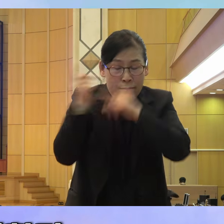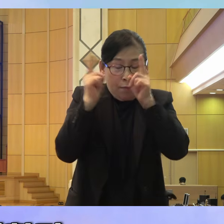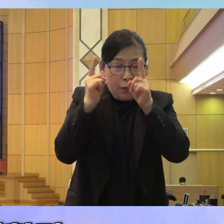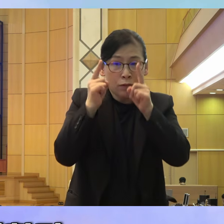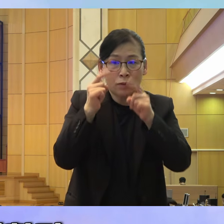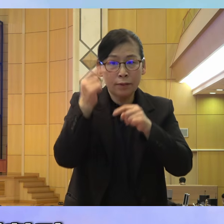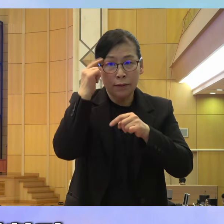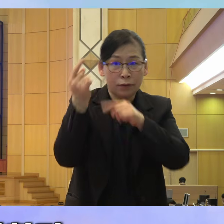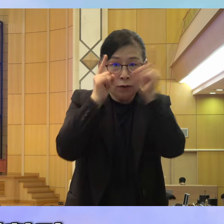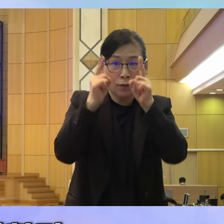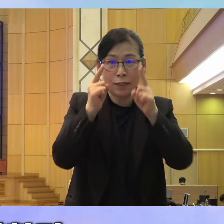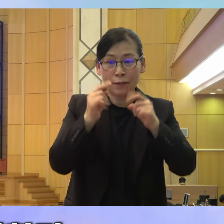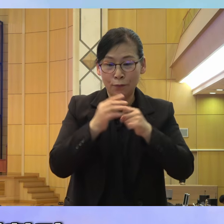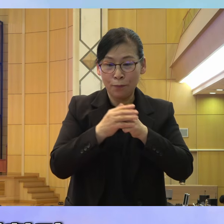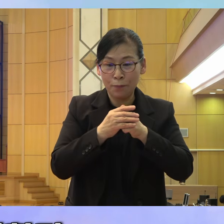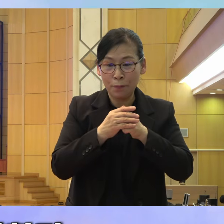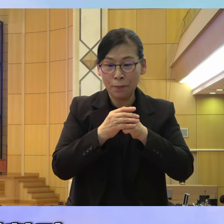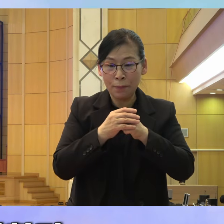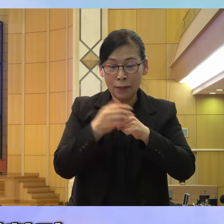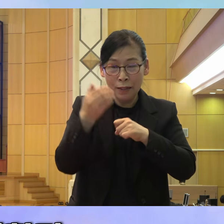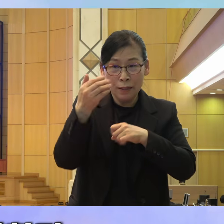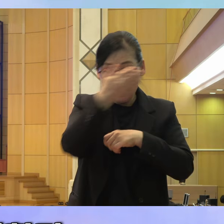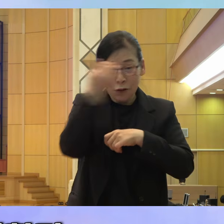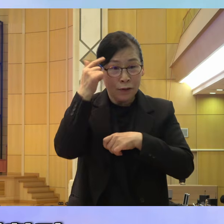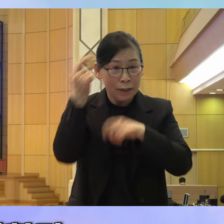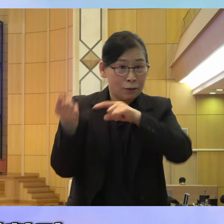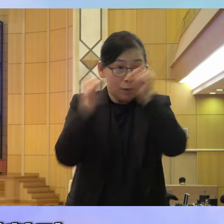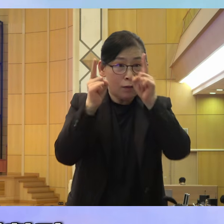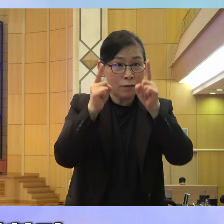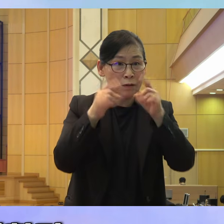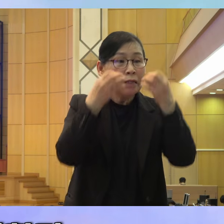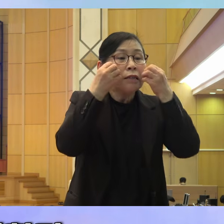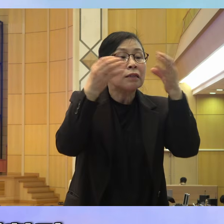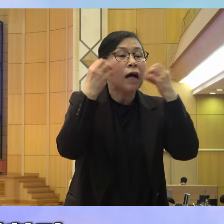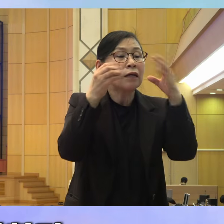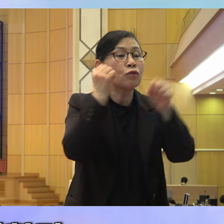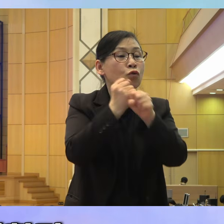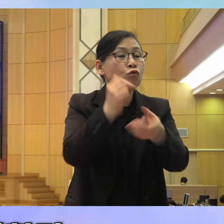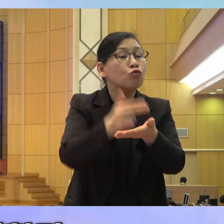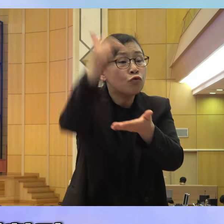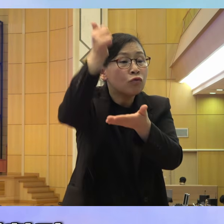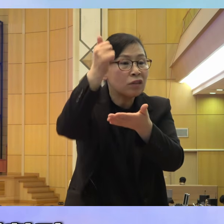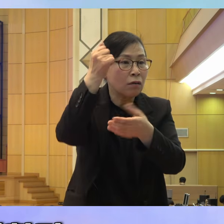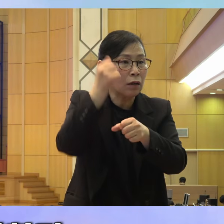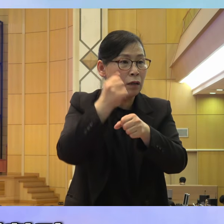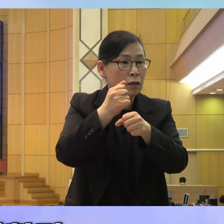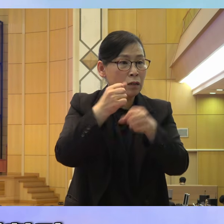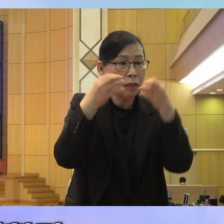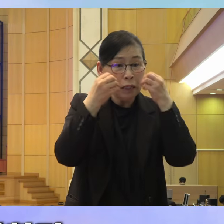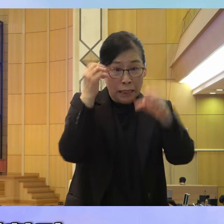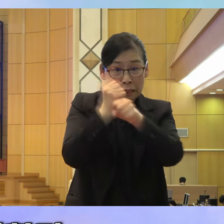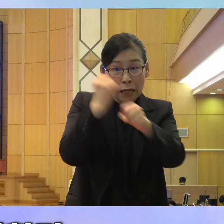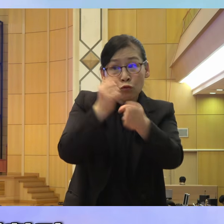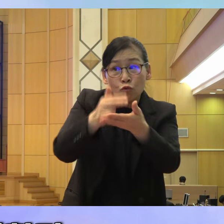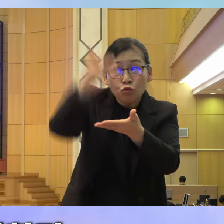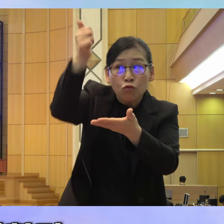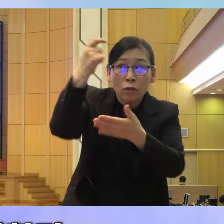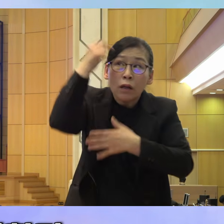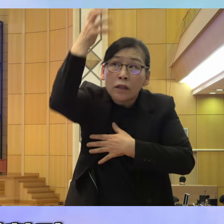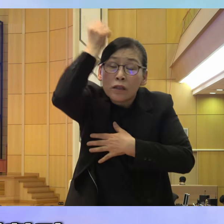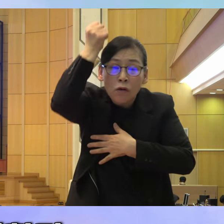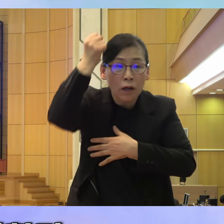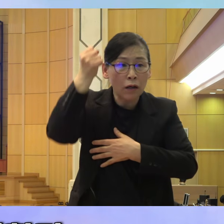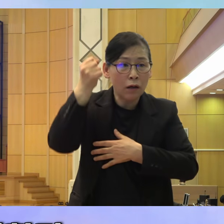되겠구나. 네. 청년의 때에 너의 창조주를 기억하라는 거예요.